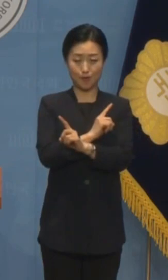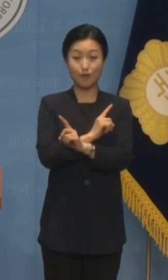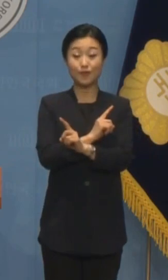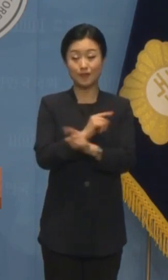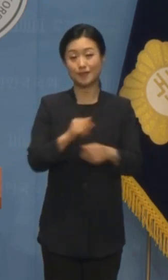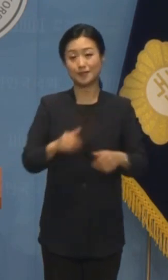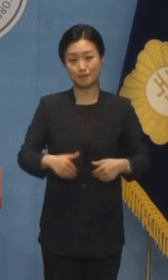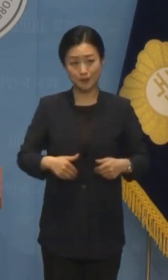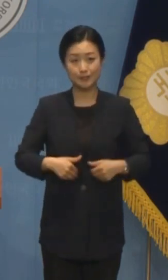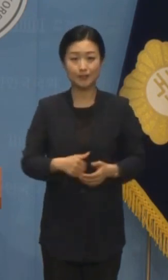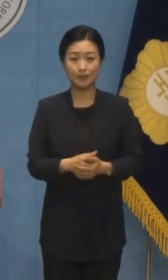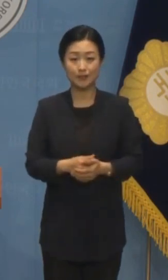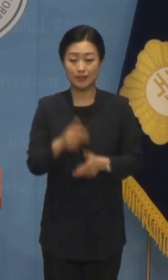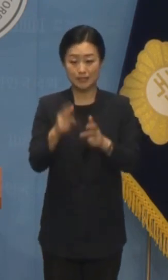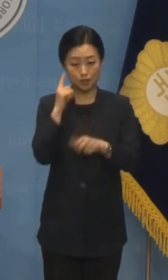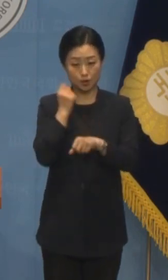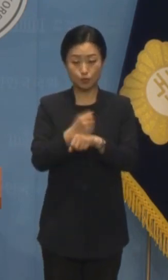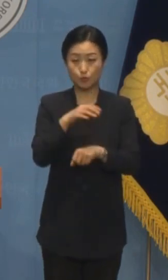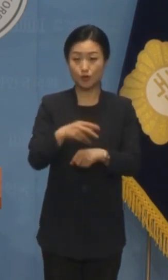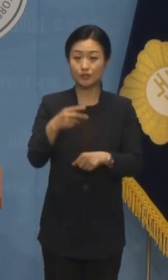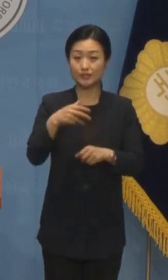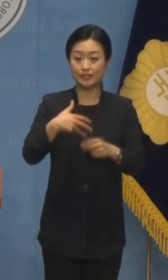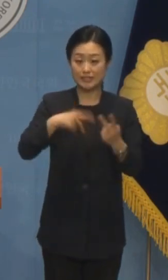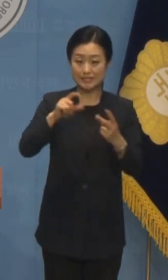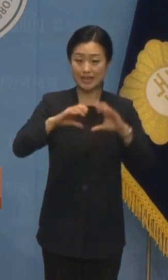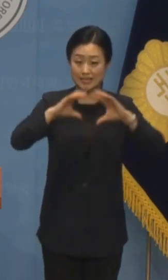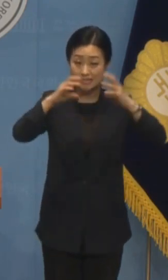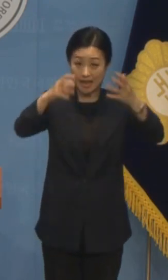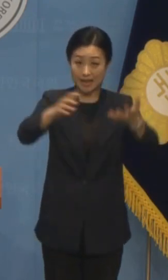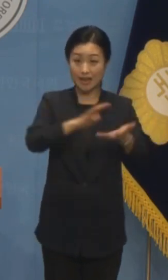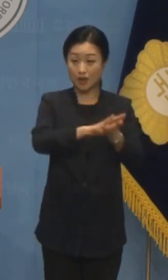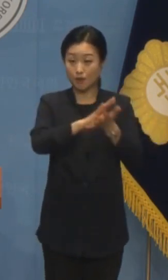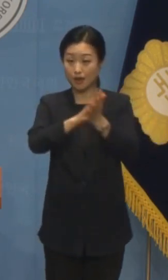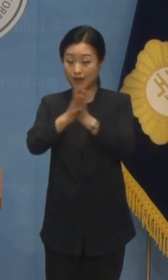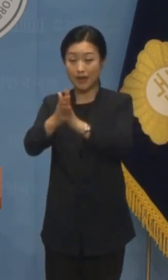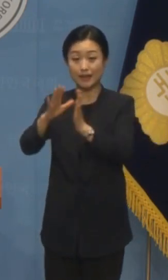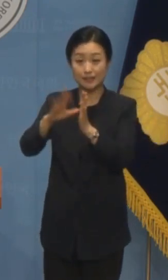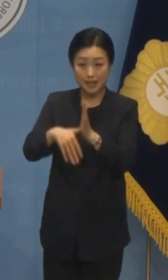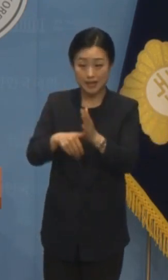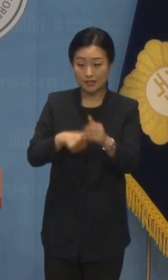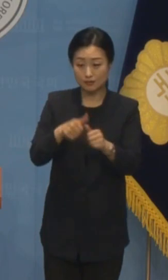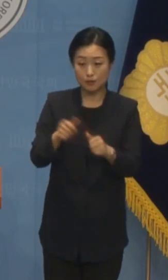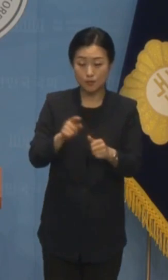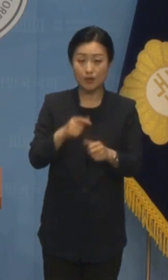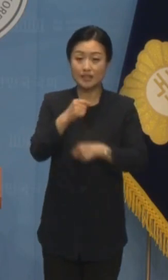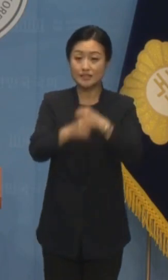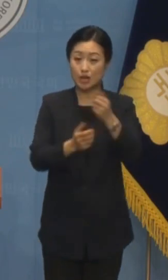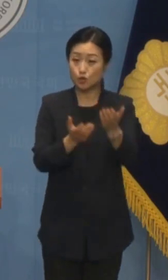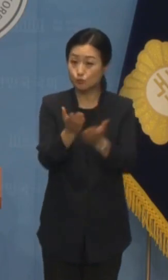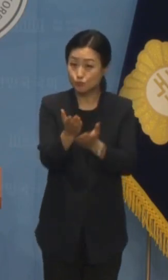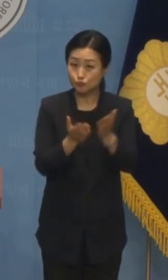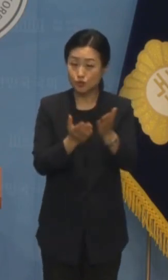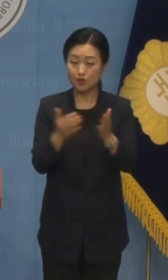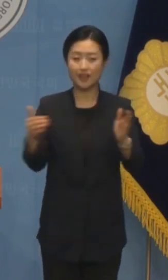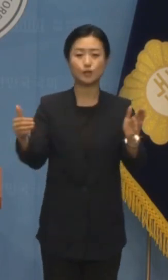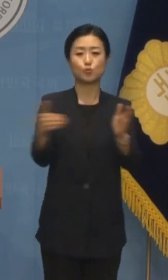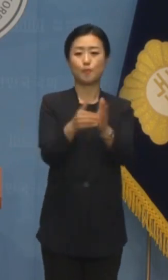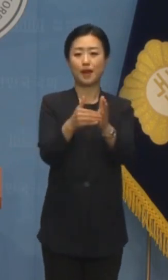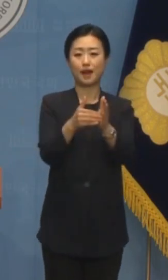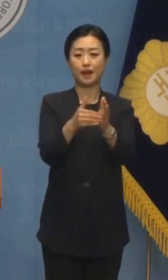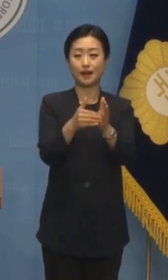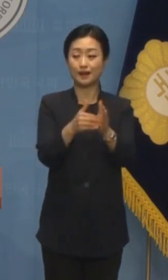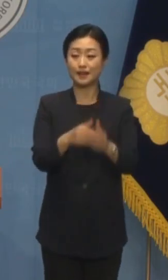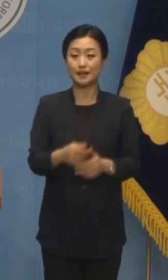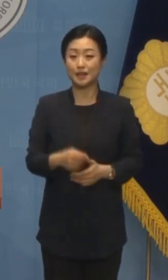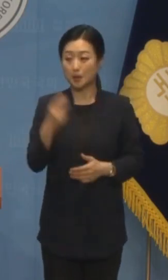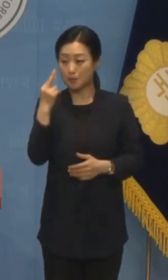저물었습니다. 산업연구원이 2차 세계화 시대의 종언으로 규정하는 자유무역 세계화 시대의 종말은 이제 미중